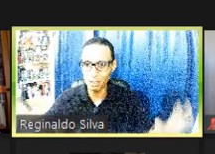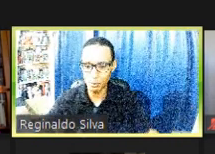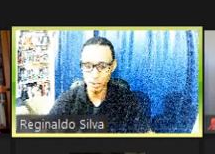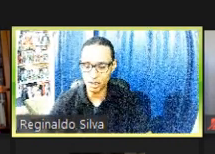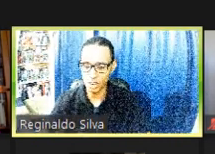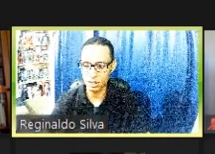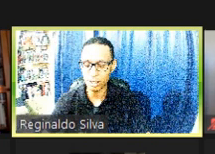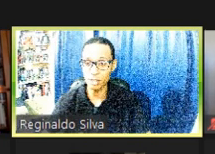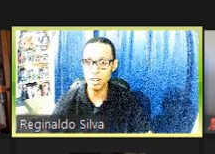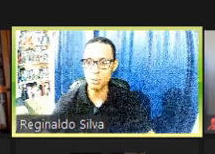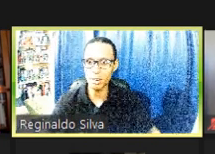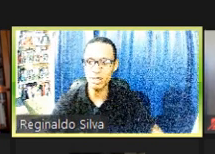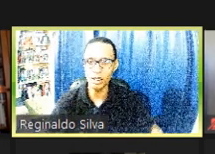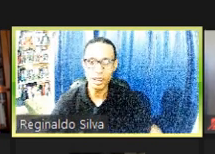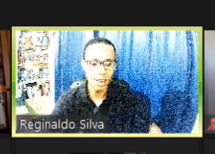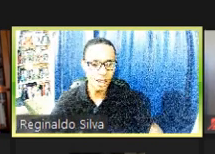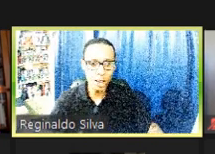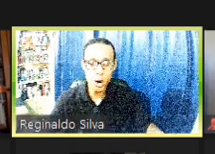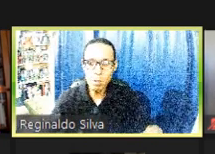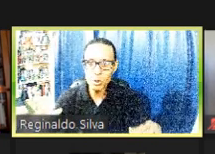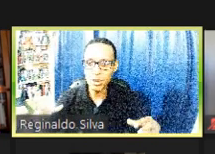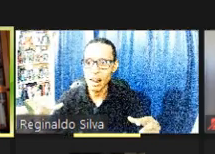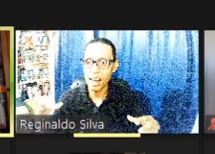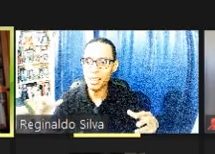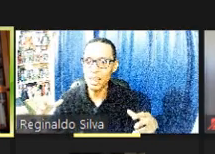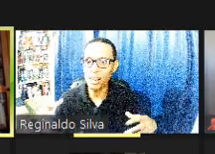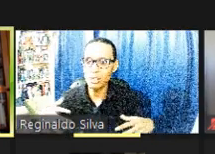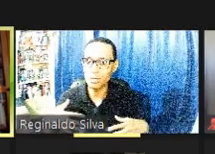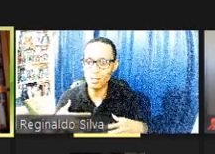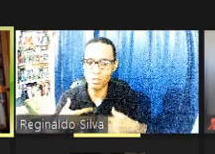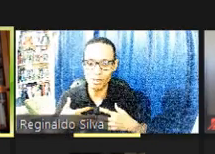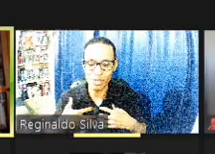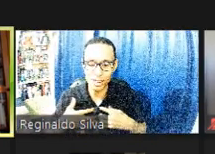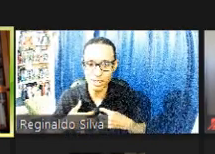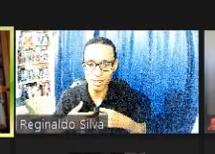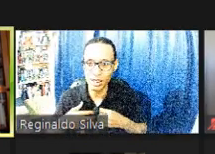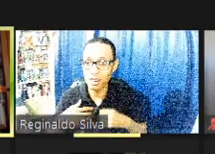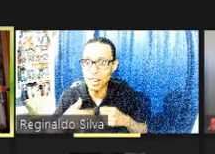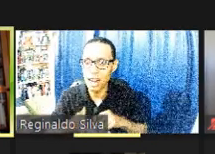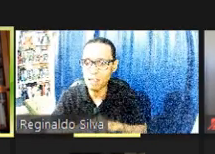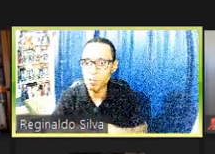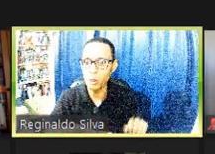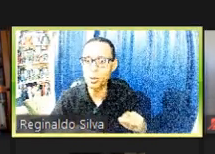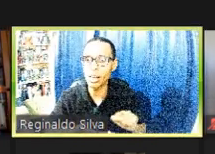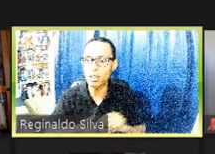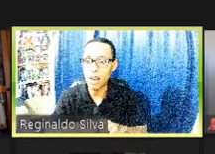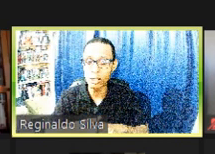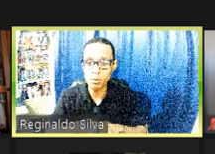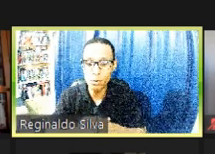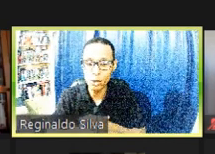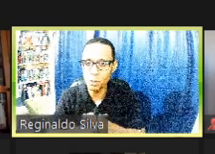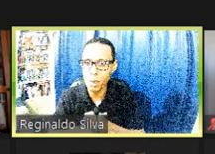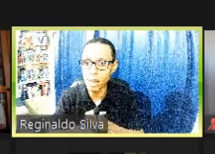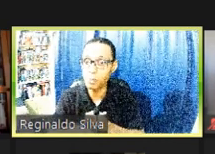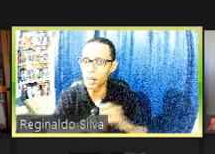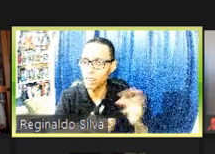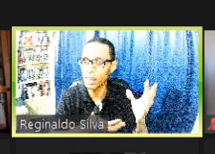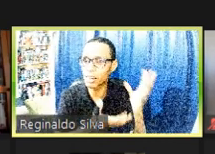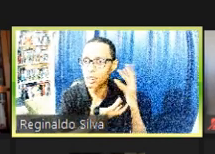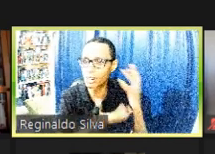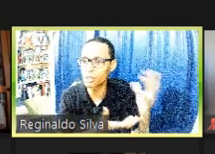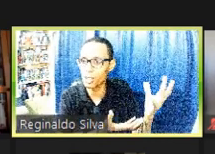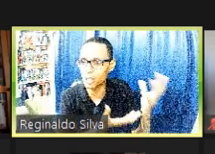milagre, vamos dizer assim, nós ficamos assim, como será que eles escrevem português, falam muito bem,